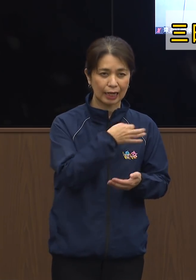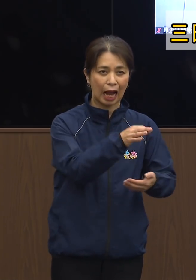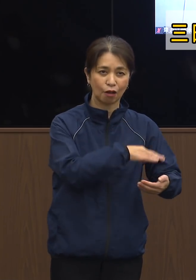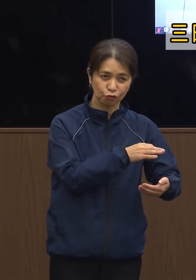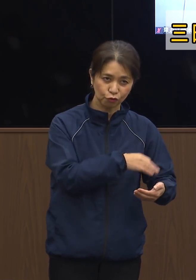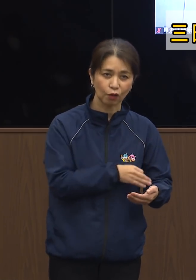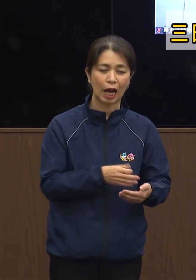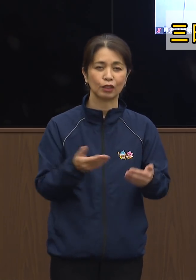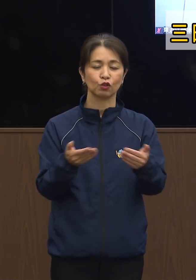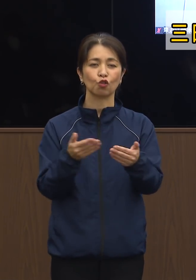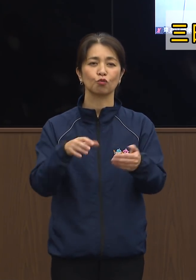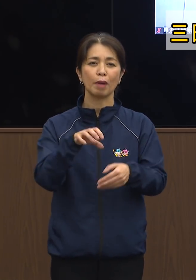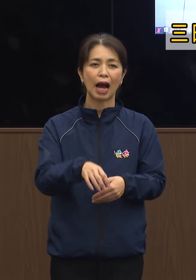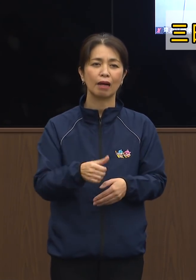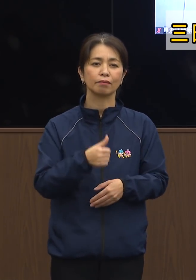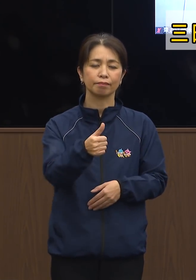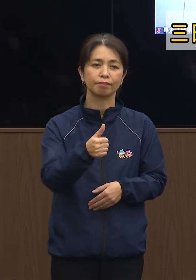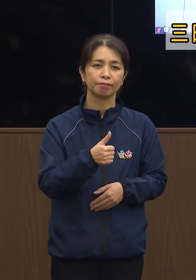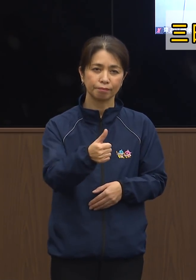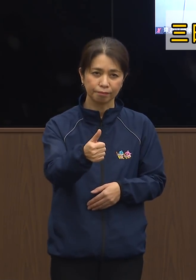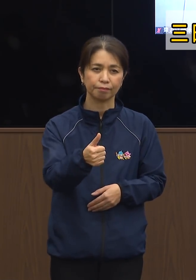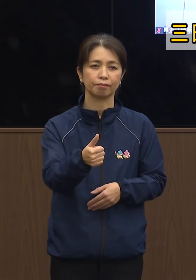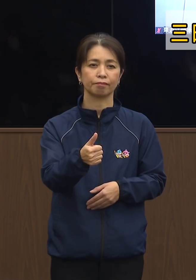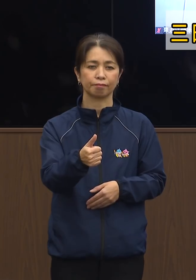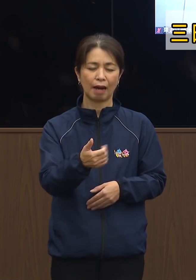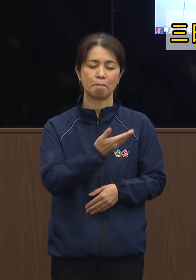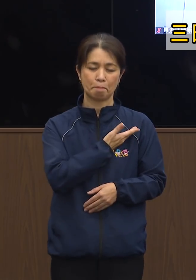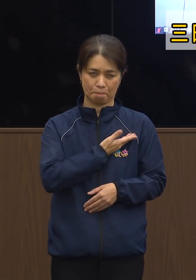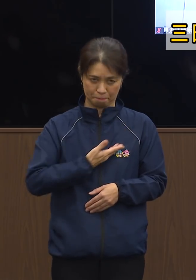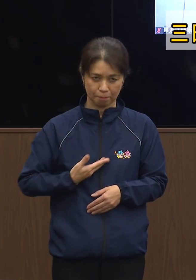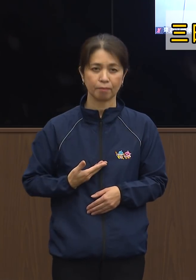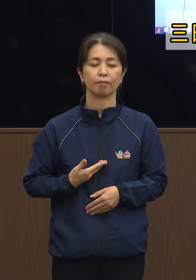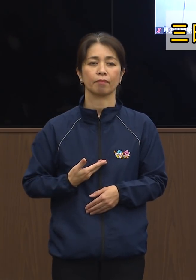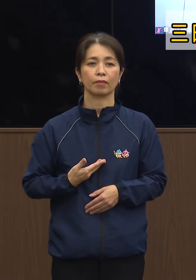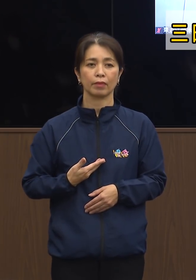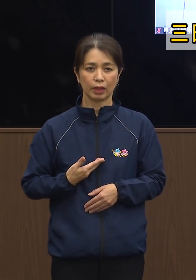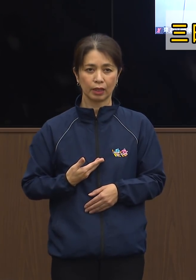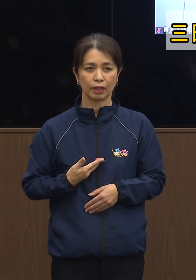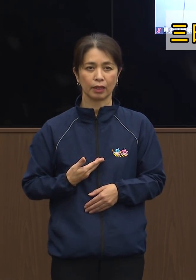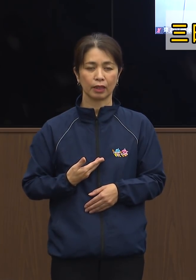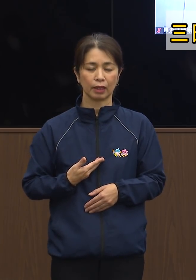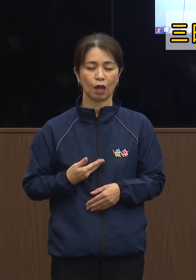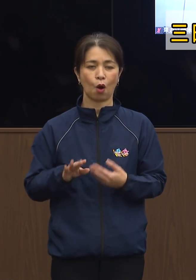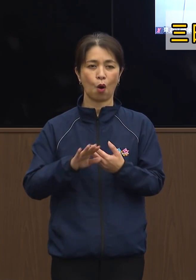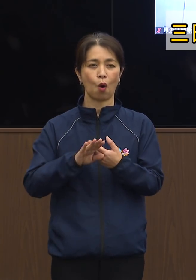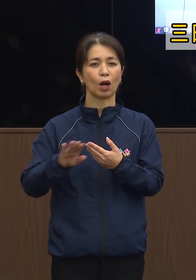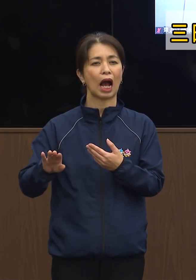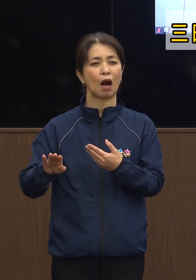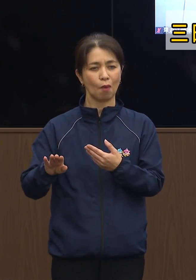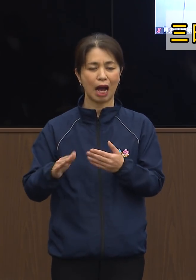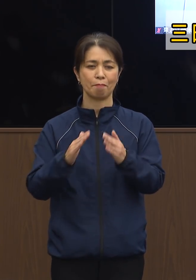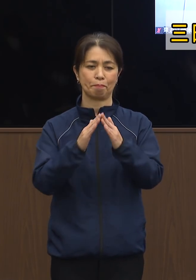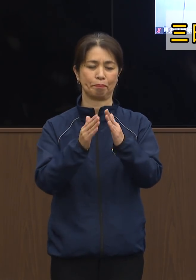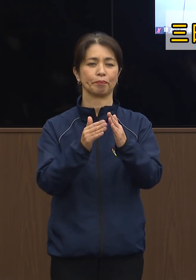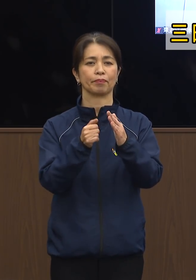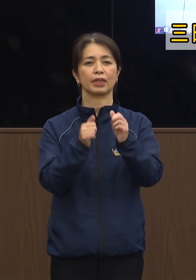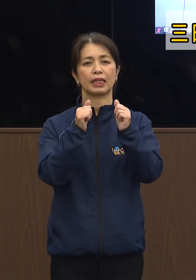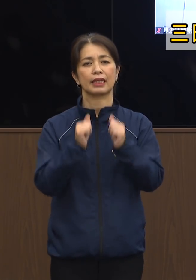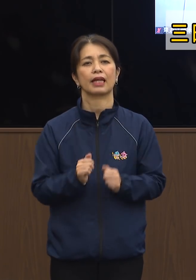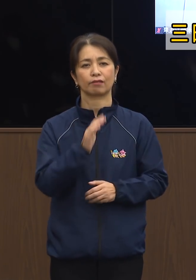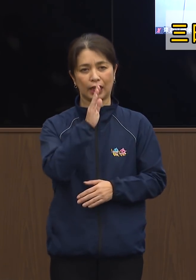など生活の維持に必要な場合を除き、外出自粛をお願いいたします。その